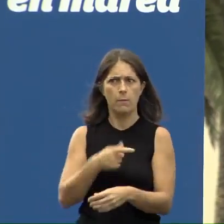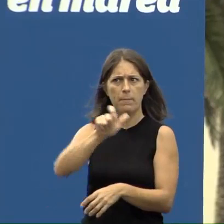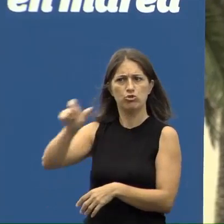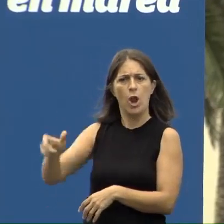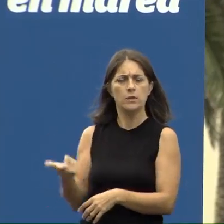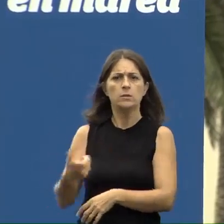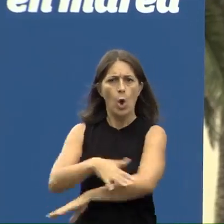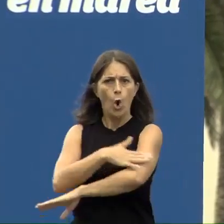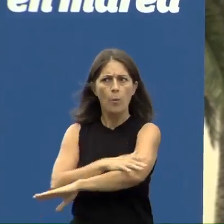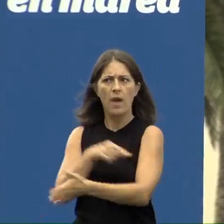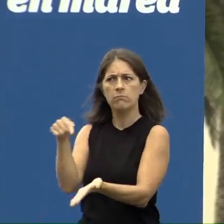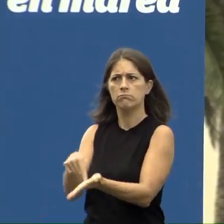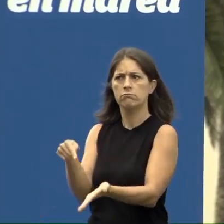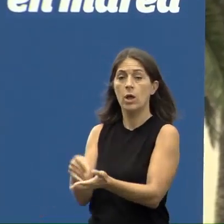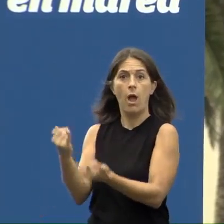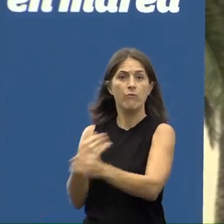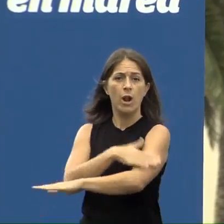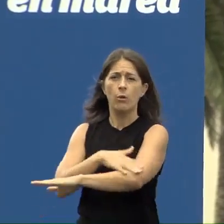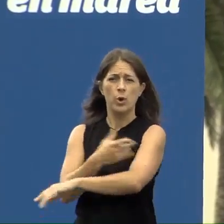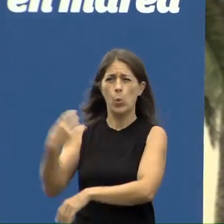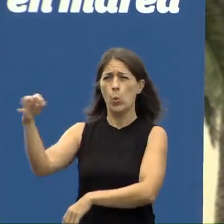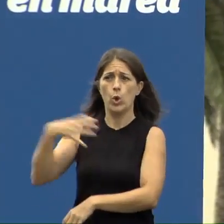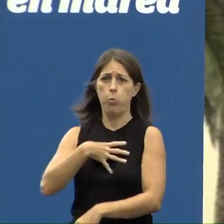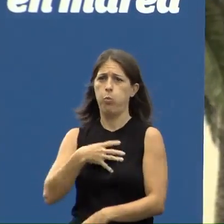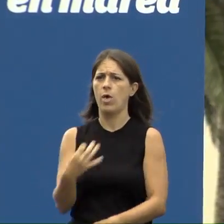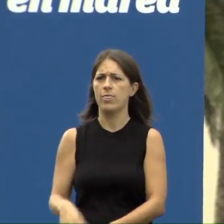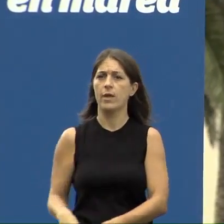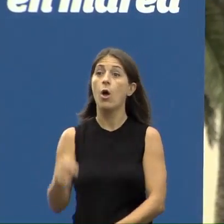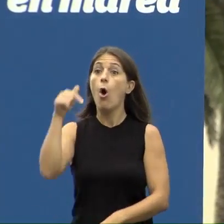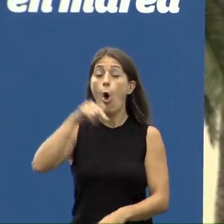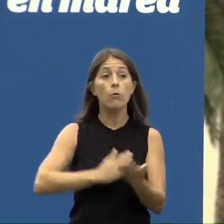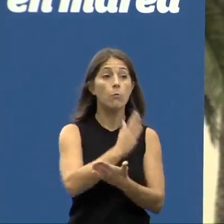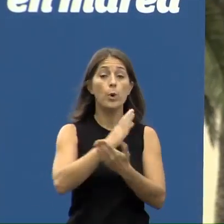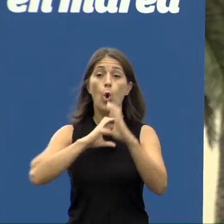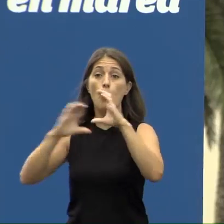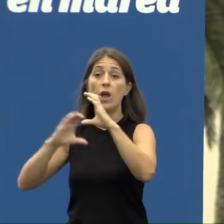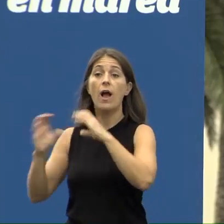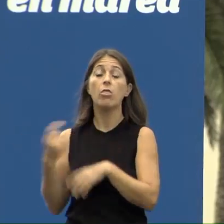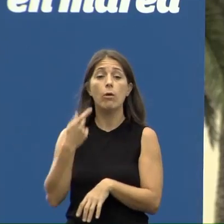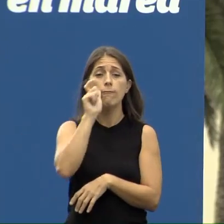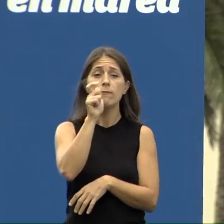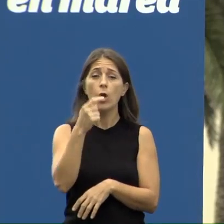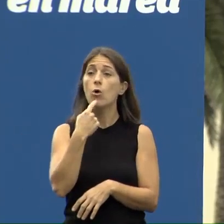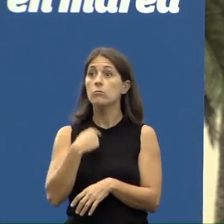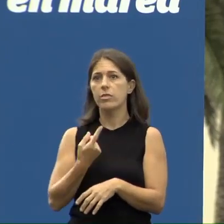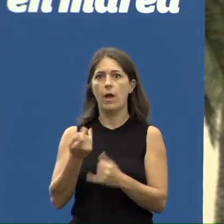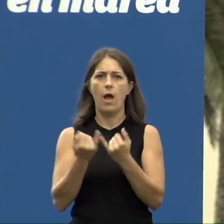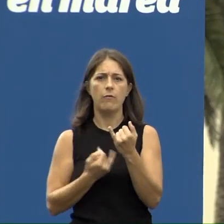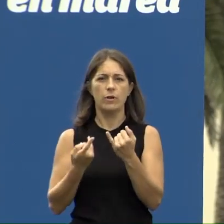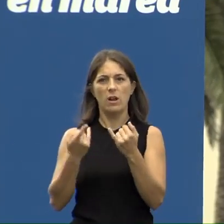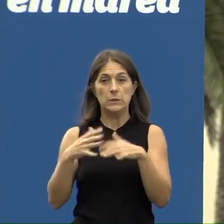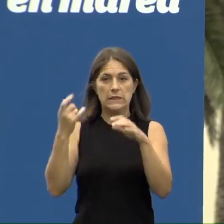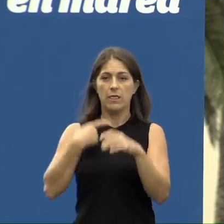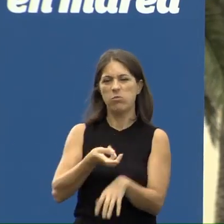que é o único xeito posible de goberno. Hoxe, nos medios de comunicación, Alberto Núñez Feijóo tráenos a fantasma do